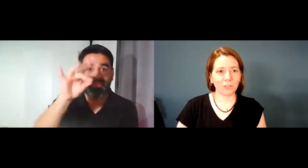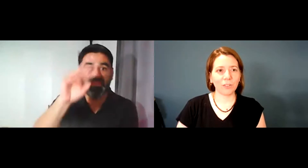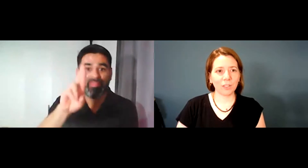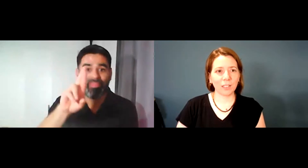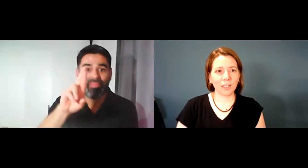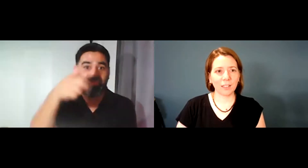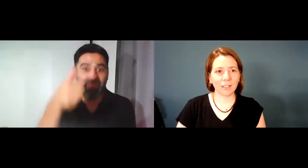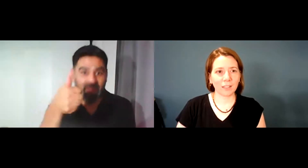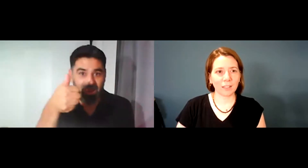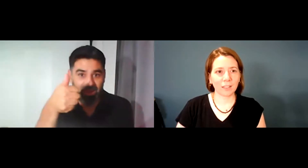Ahora.